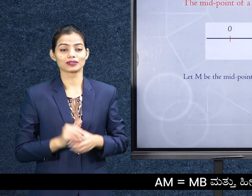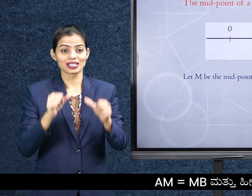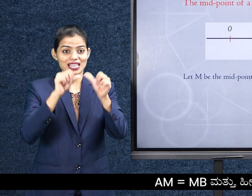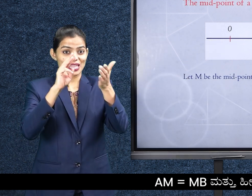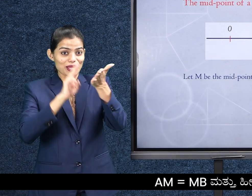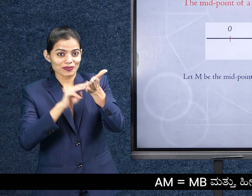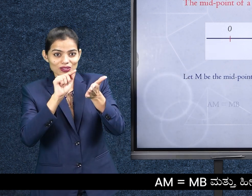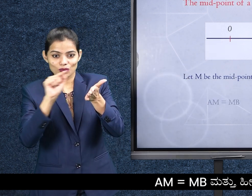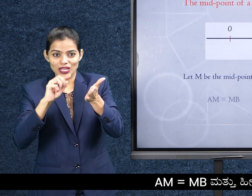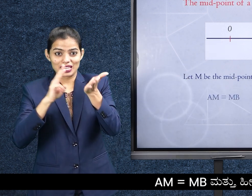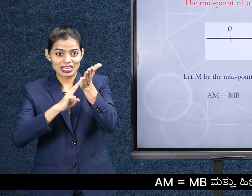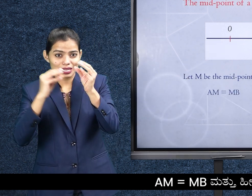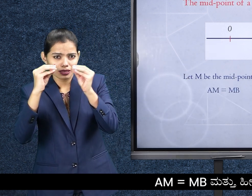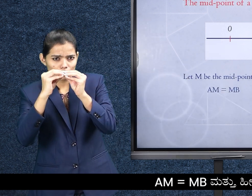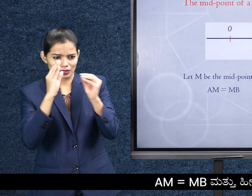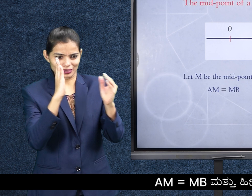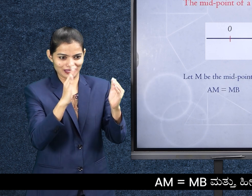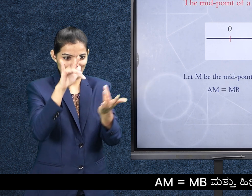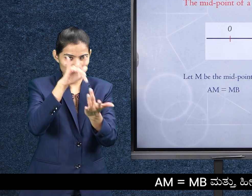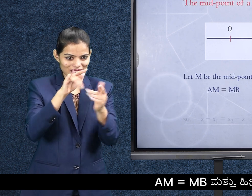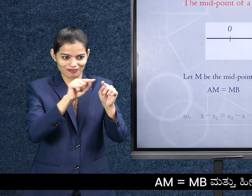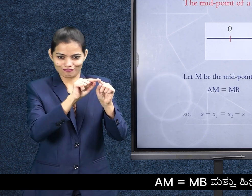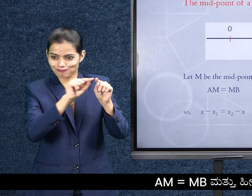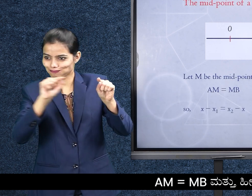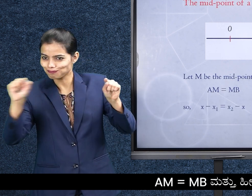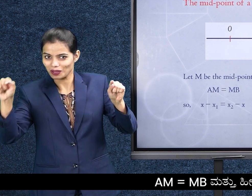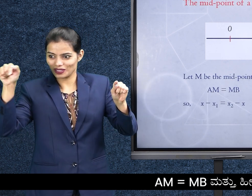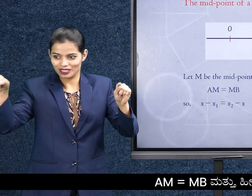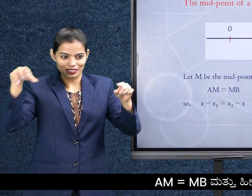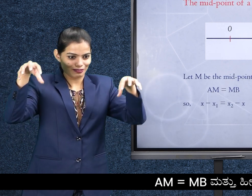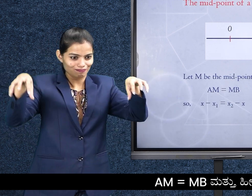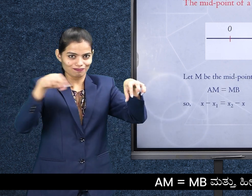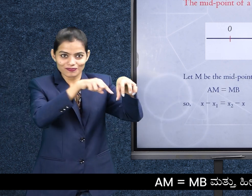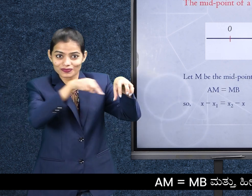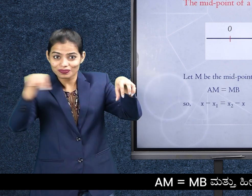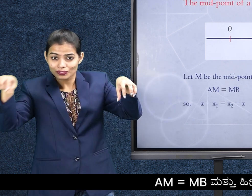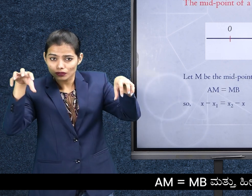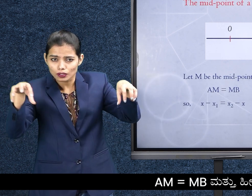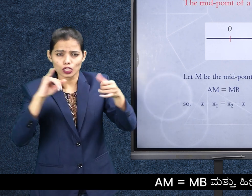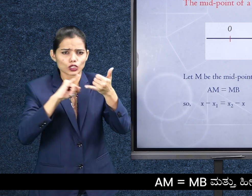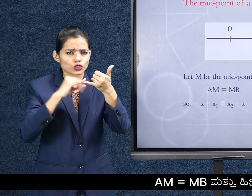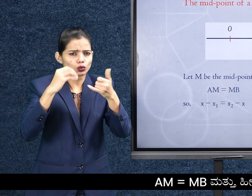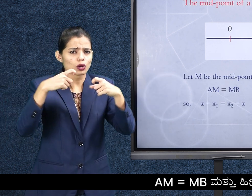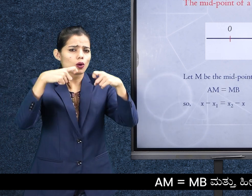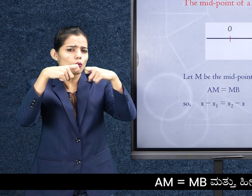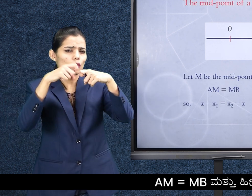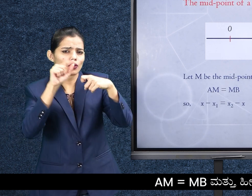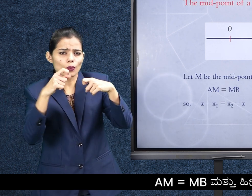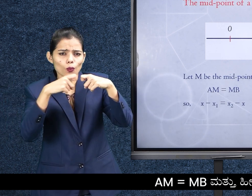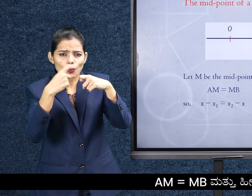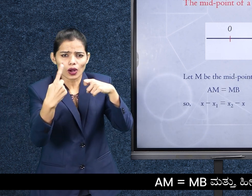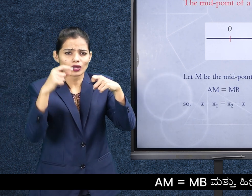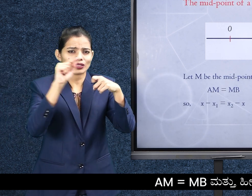AM MB ಮತ್ತು ಹೀಗೆ x - x1 x2 - x